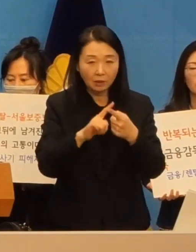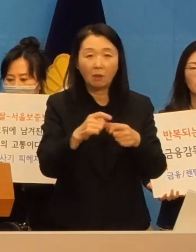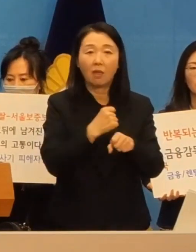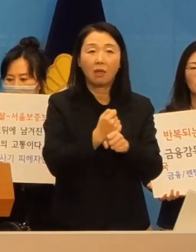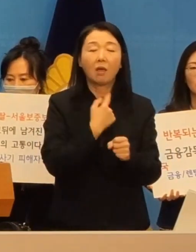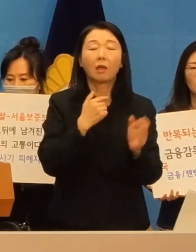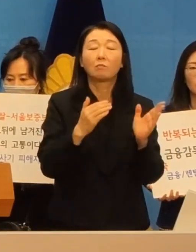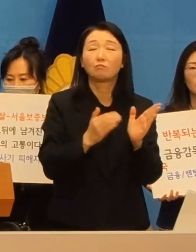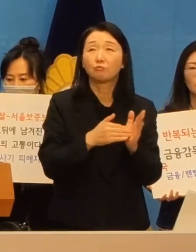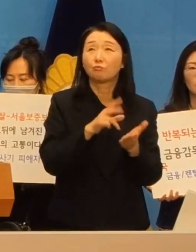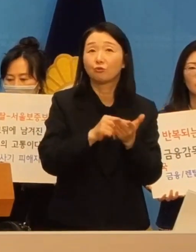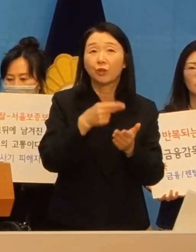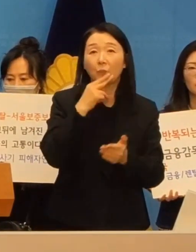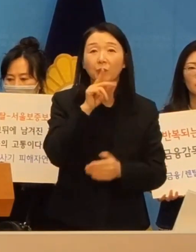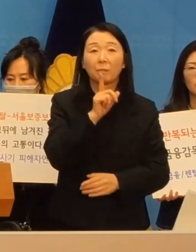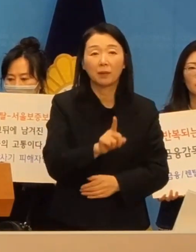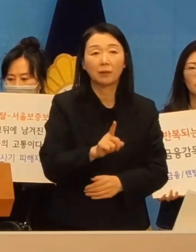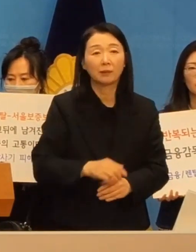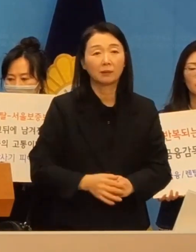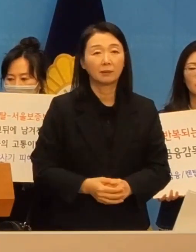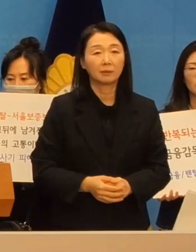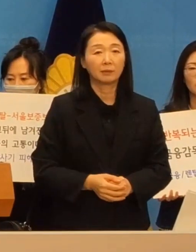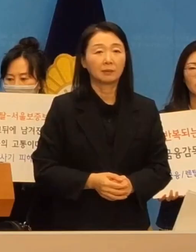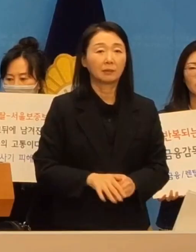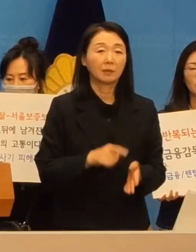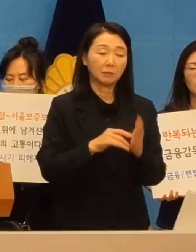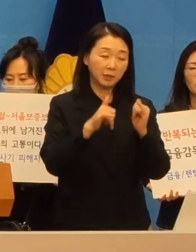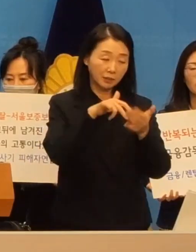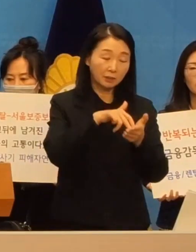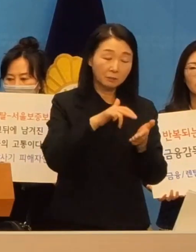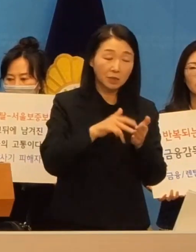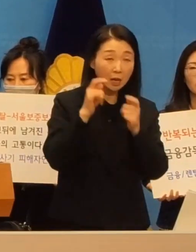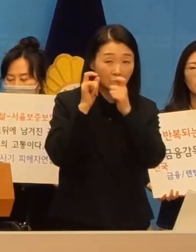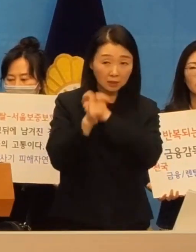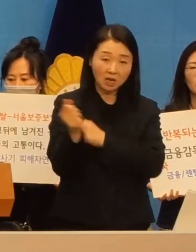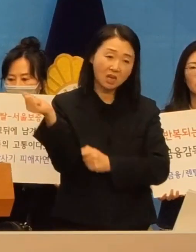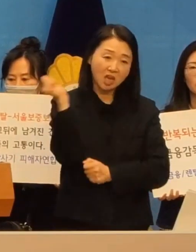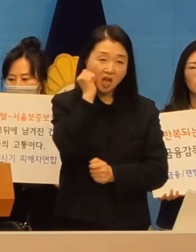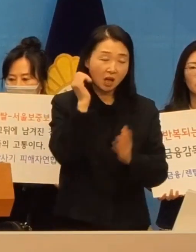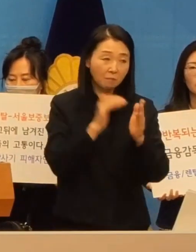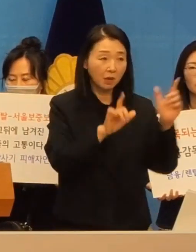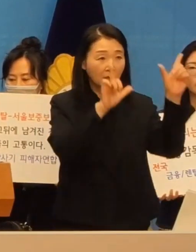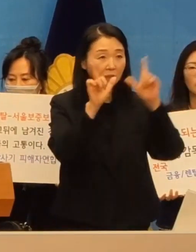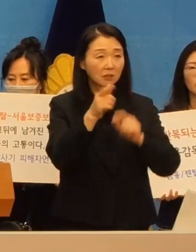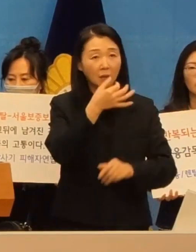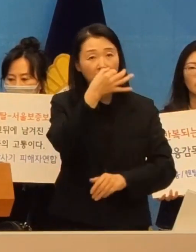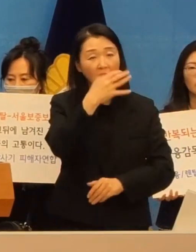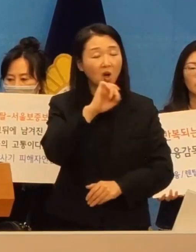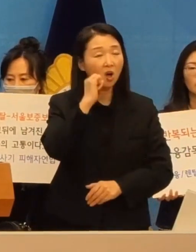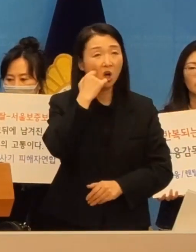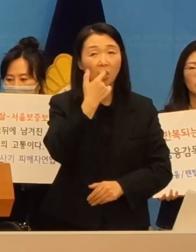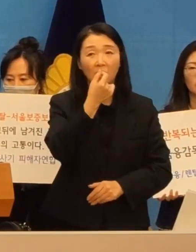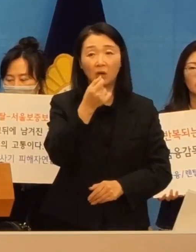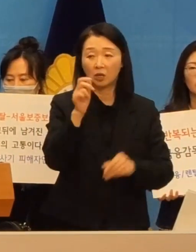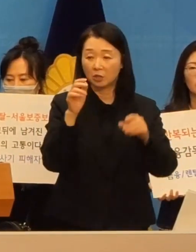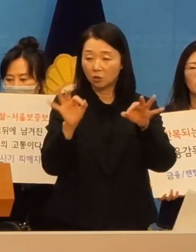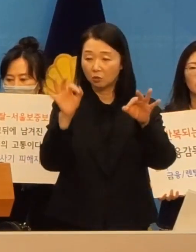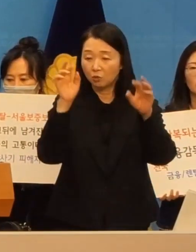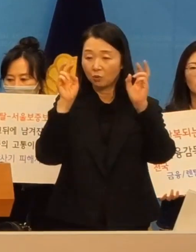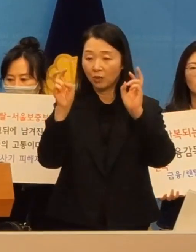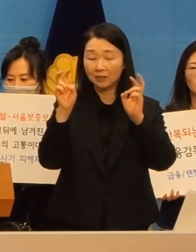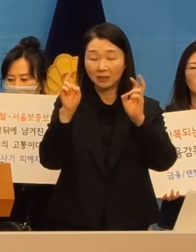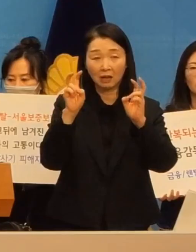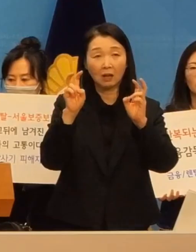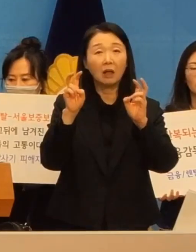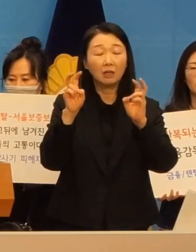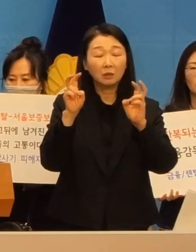뿐 문제없다, 이런 입장입니다. 피해자 입장에서는 사기를 당해 삶이 무너졌는데 금융사가